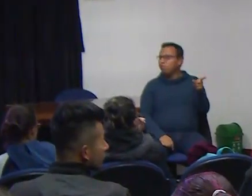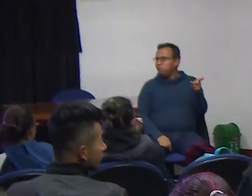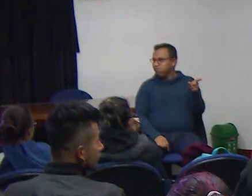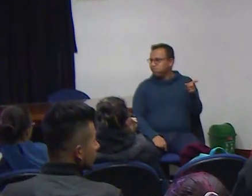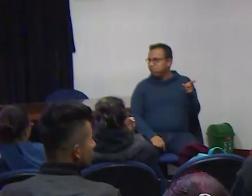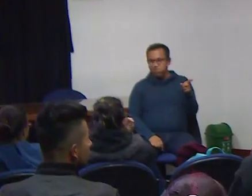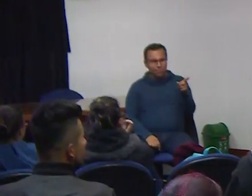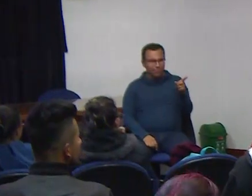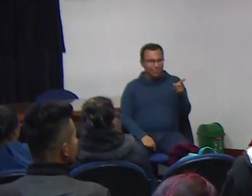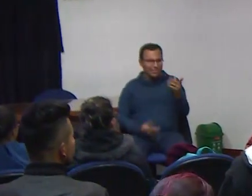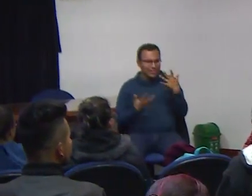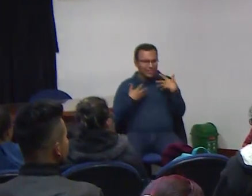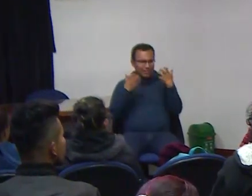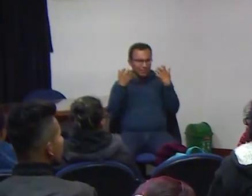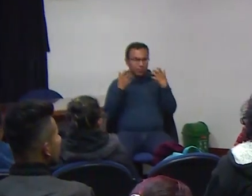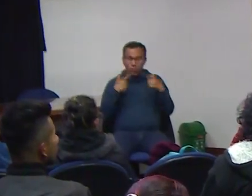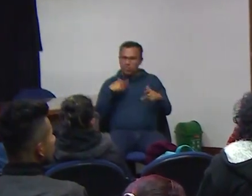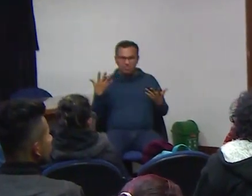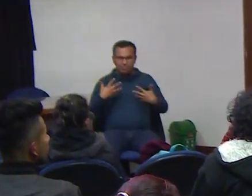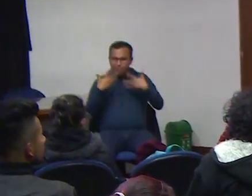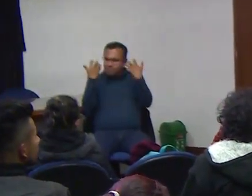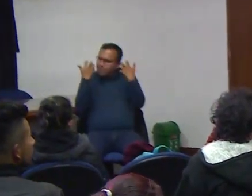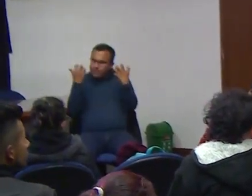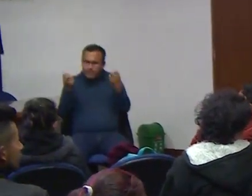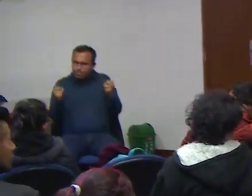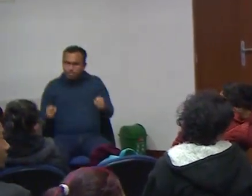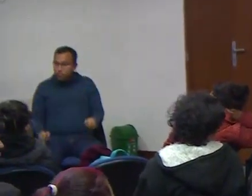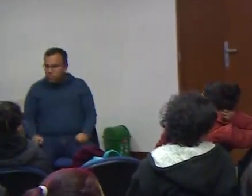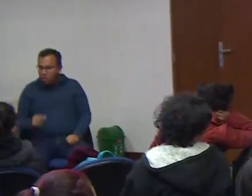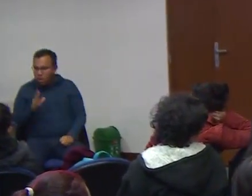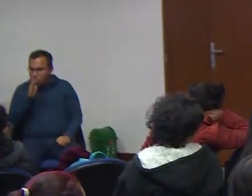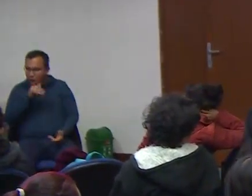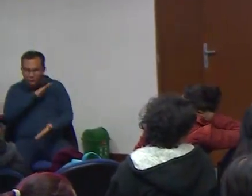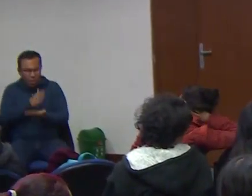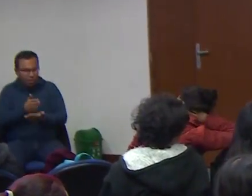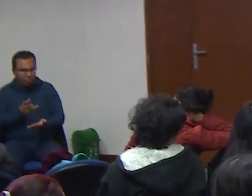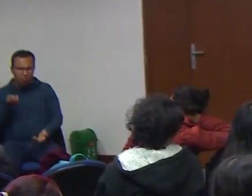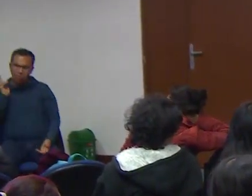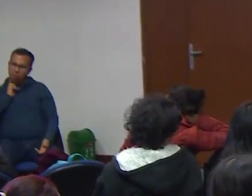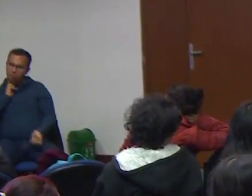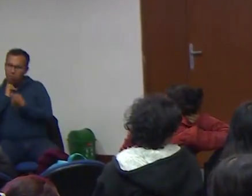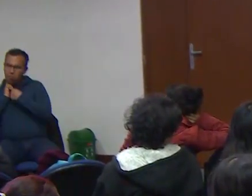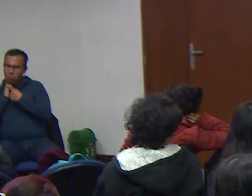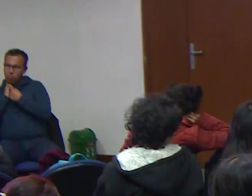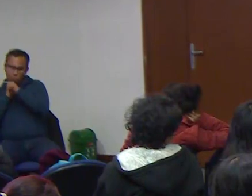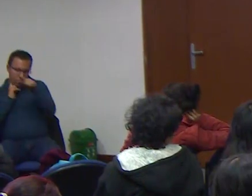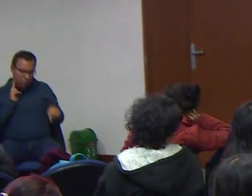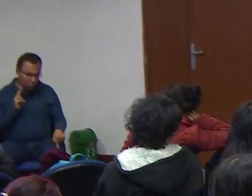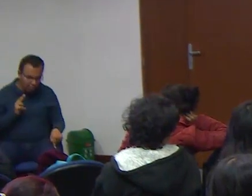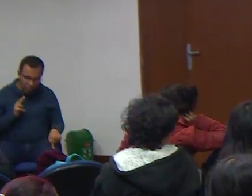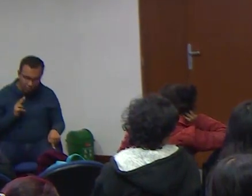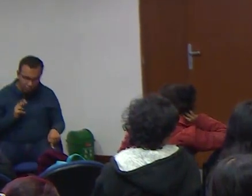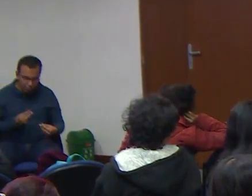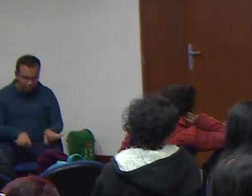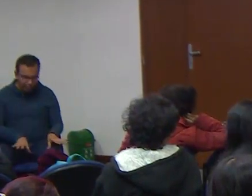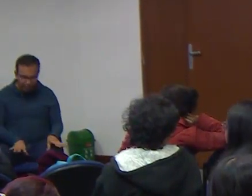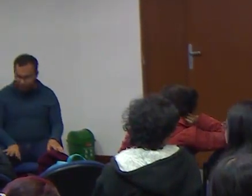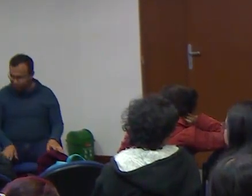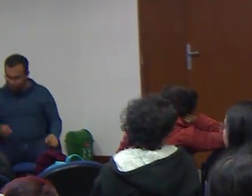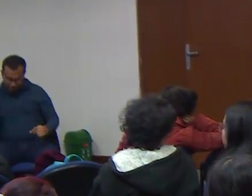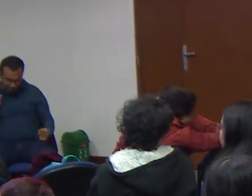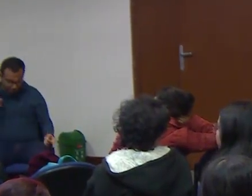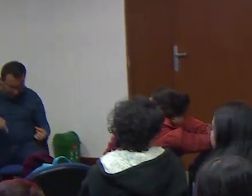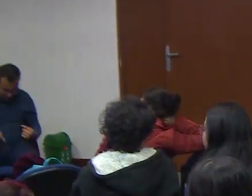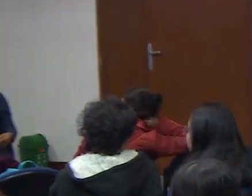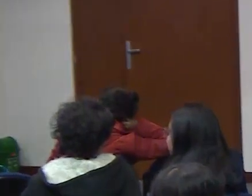experiencia ah eh frustración porque no fui capaz O sea si perdía la concentración en el pulso y poder hacerlo ya perdía la